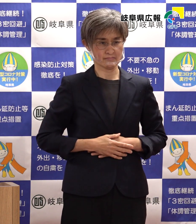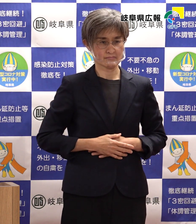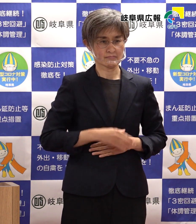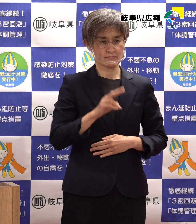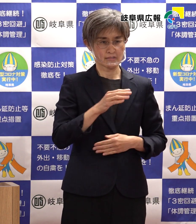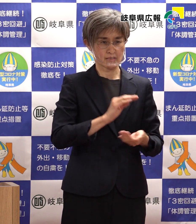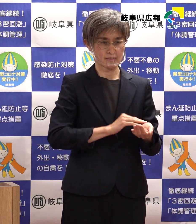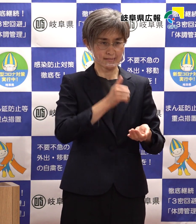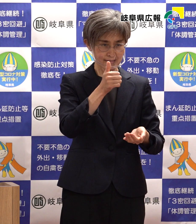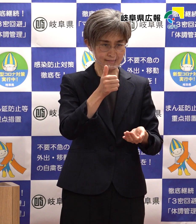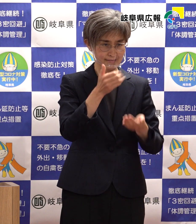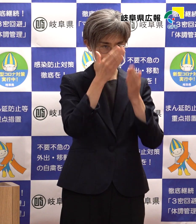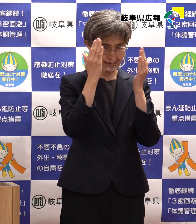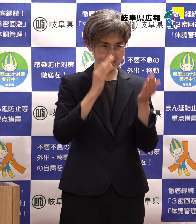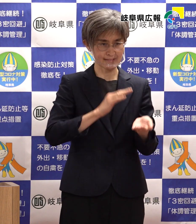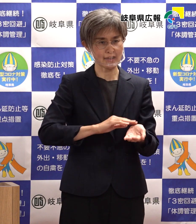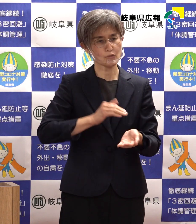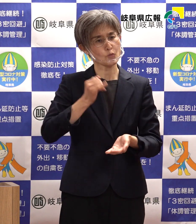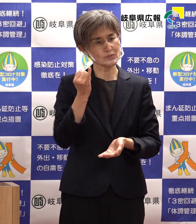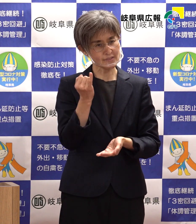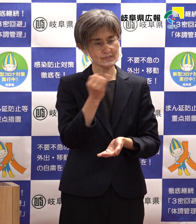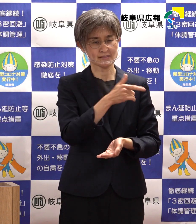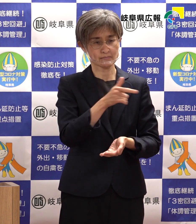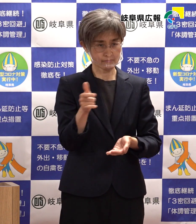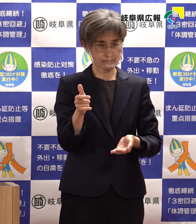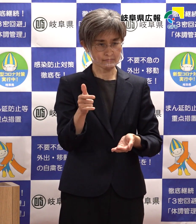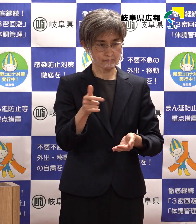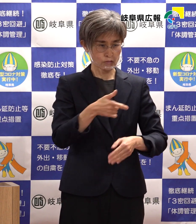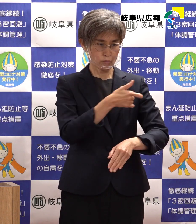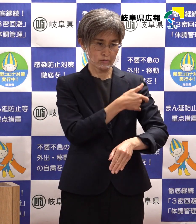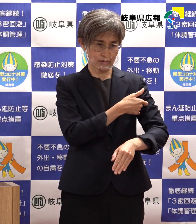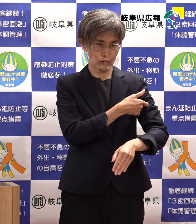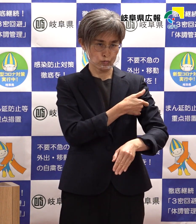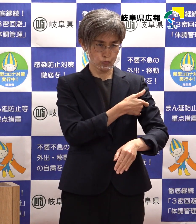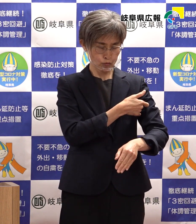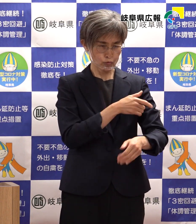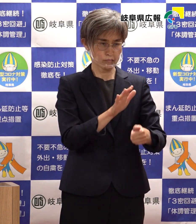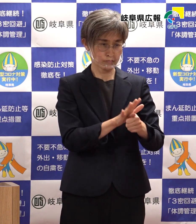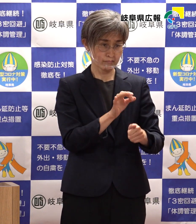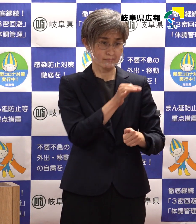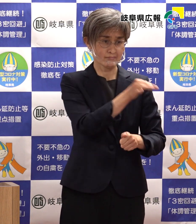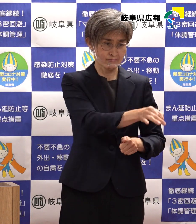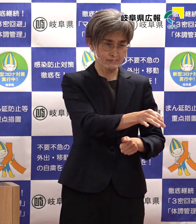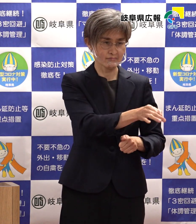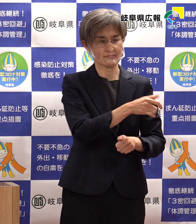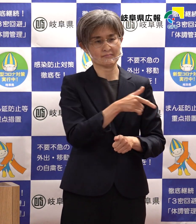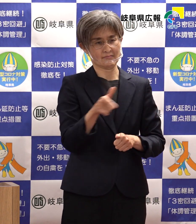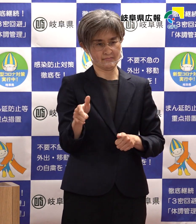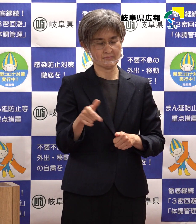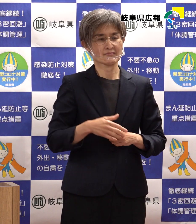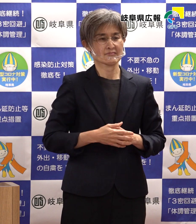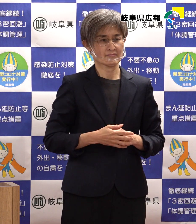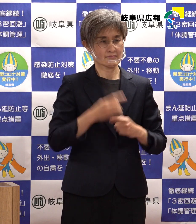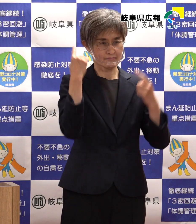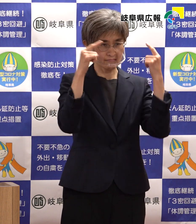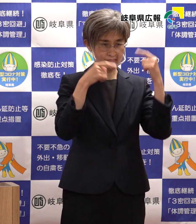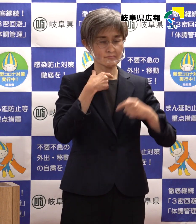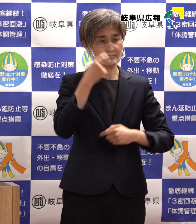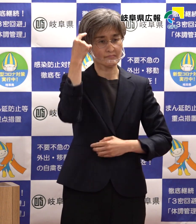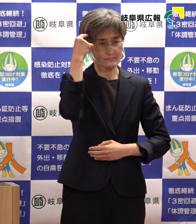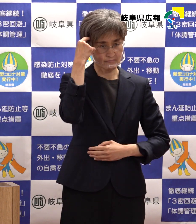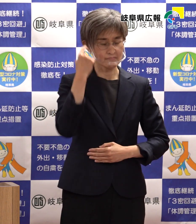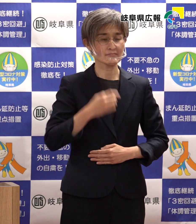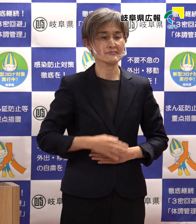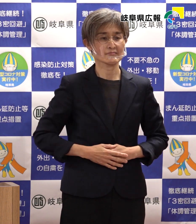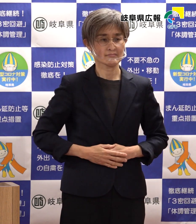看護師の方々への、接種費用、上乗せ支援といったことも、検討していきたいというふうに今思